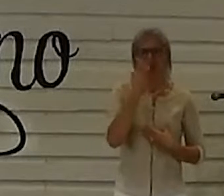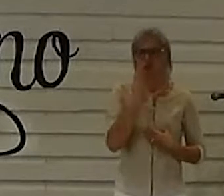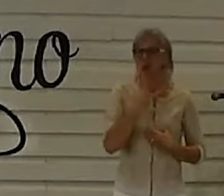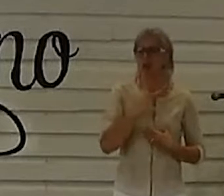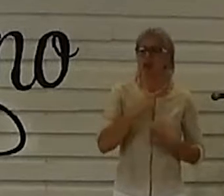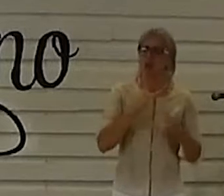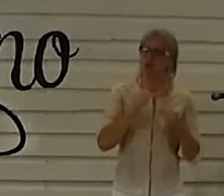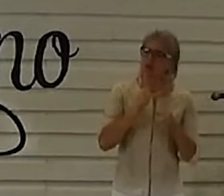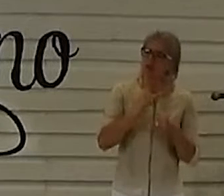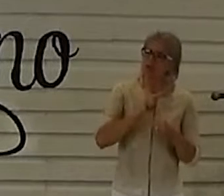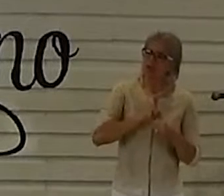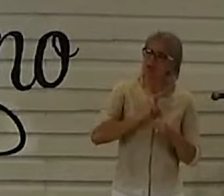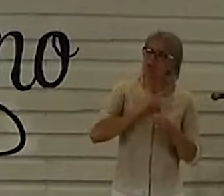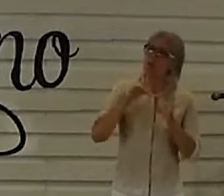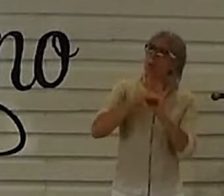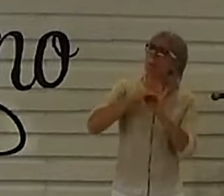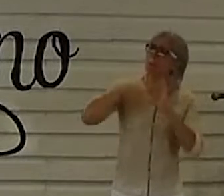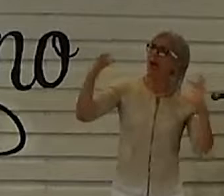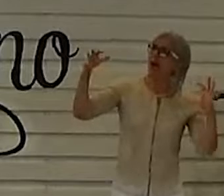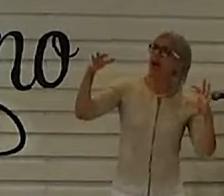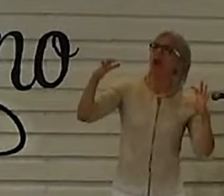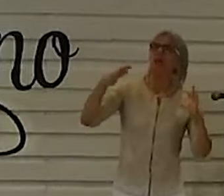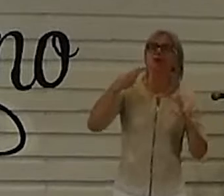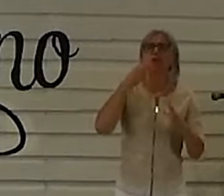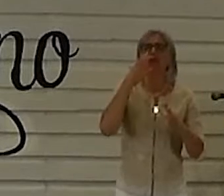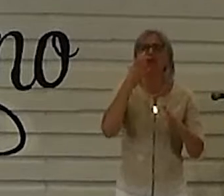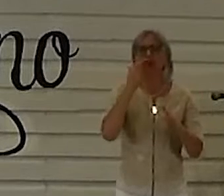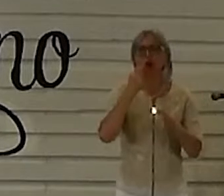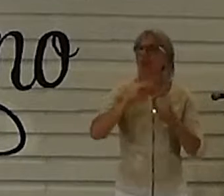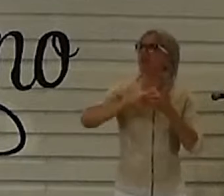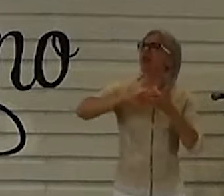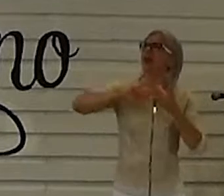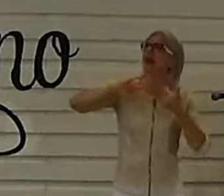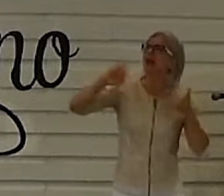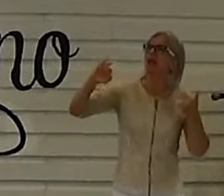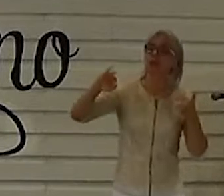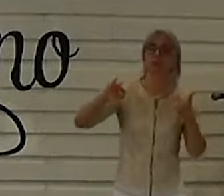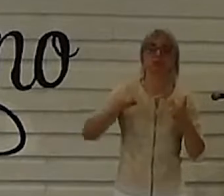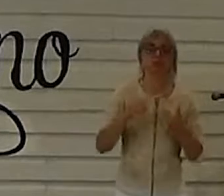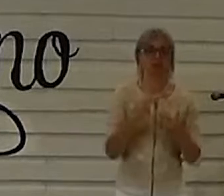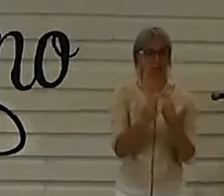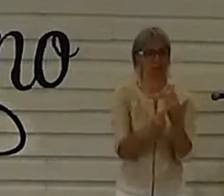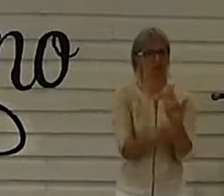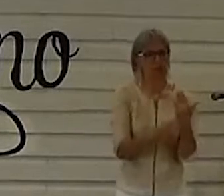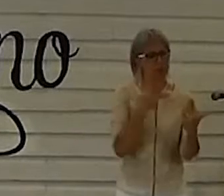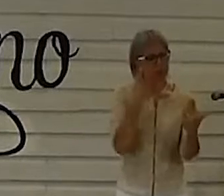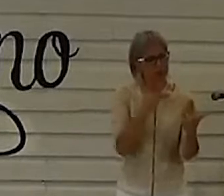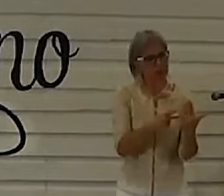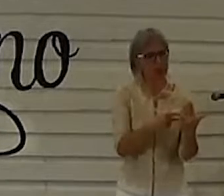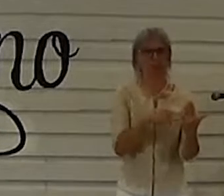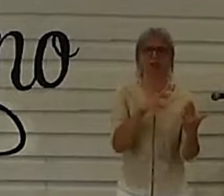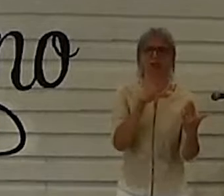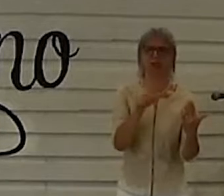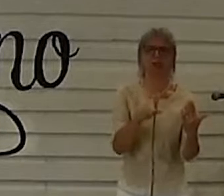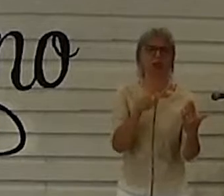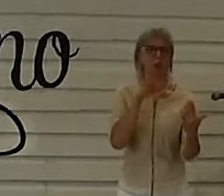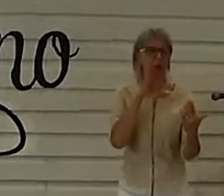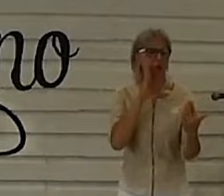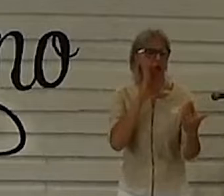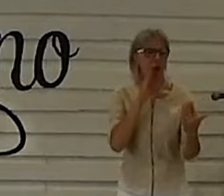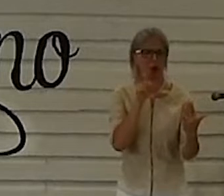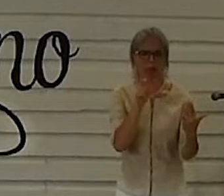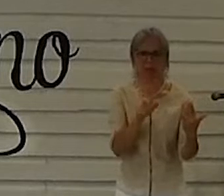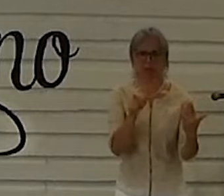un combattimento con noi stessi. Guardate la scrittura, vedete quanti uomini che Dio ha usato potentemente hanno avuto delle